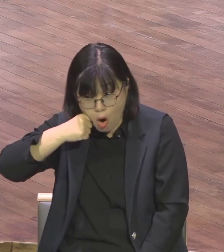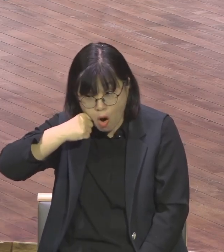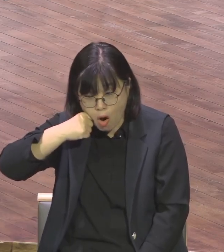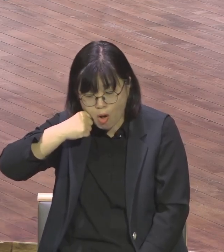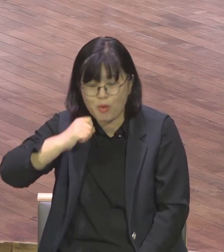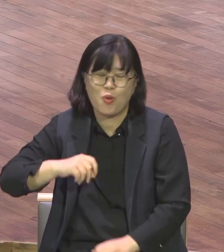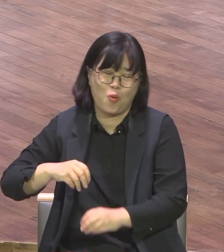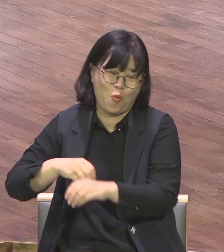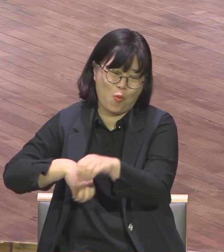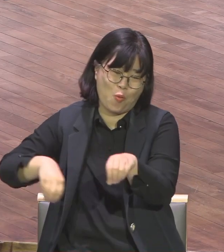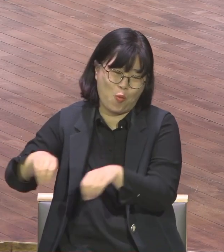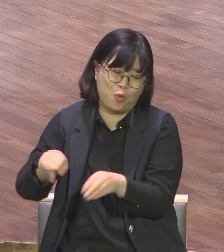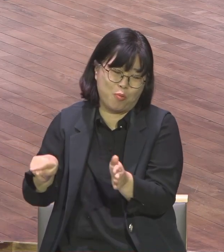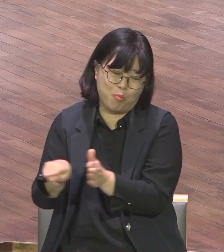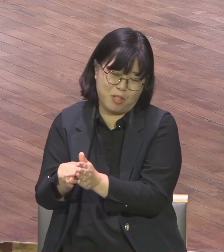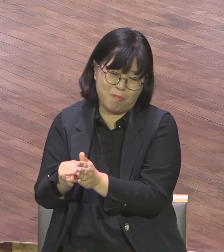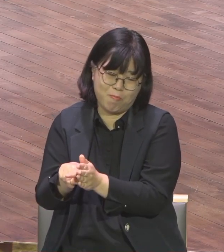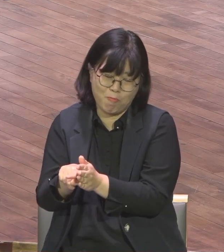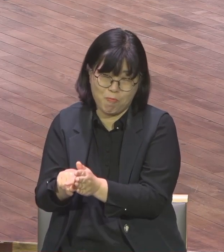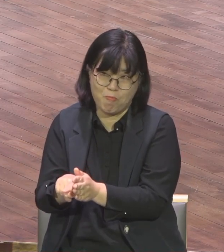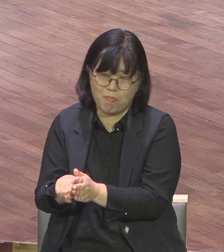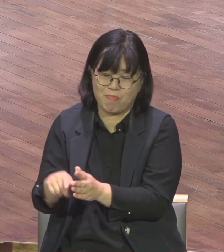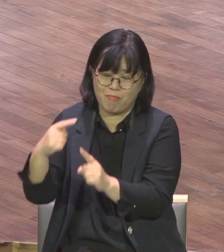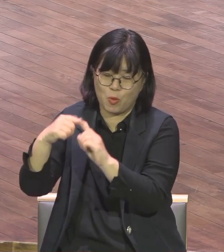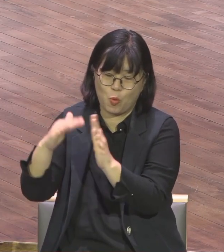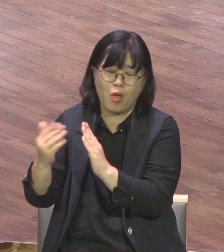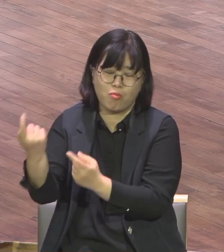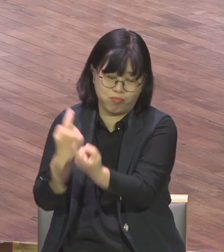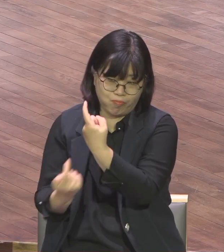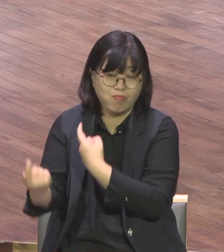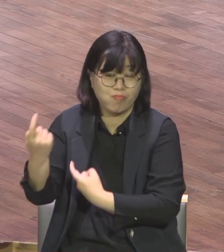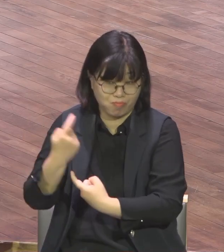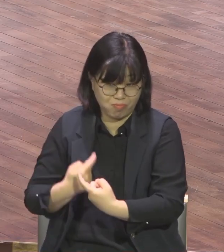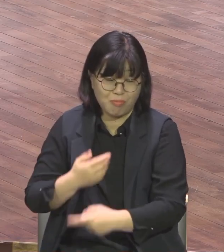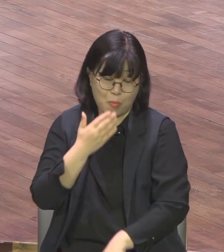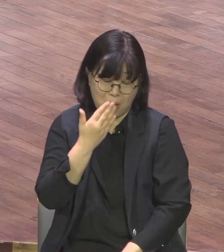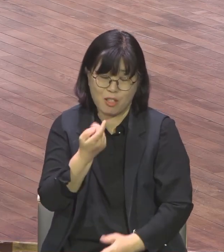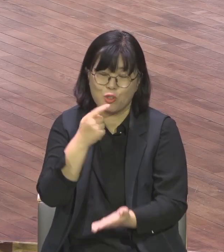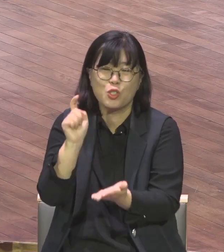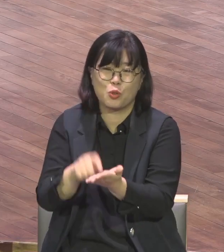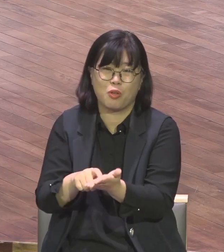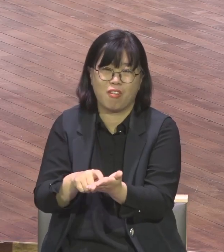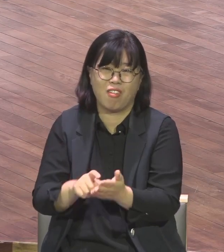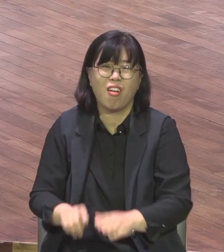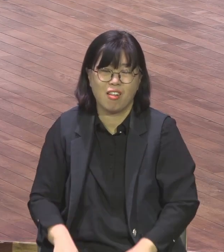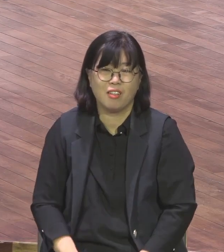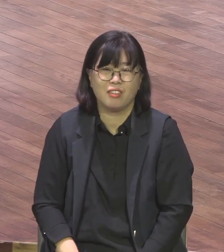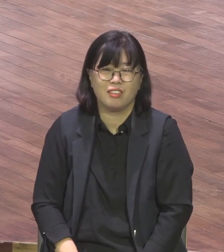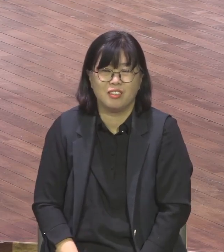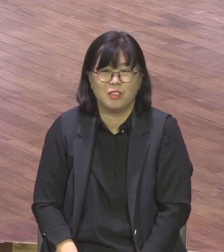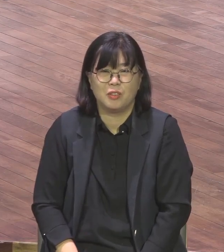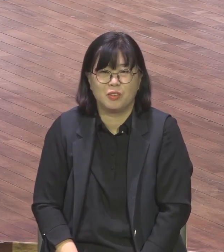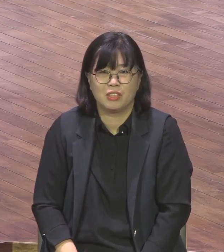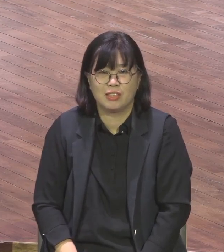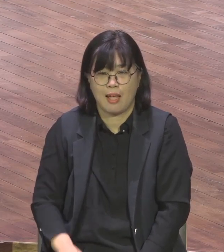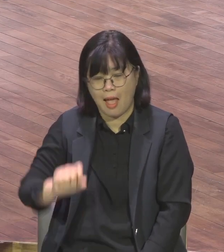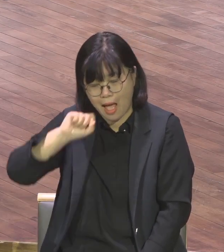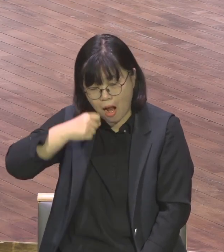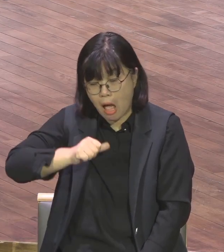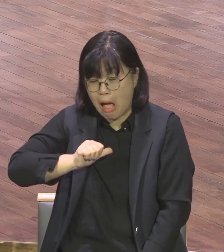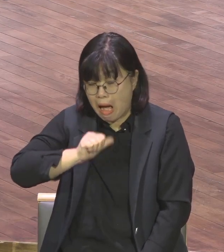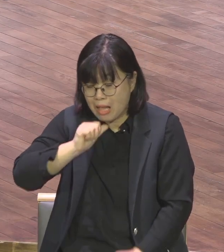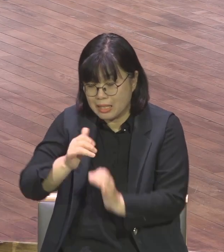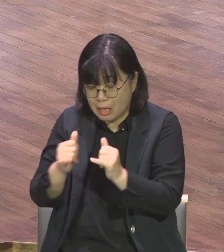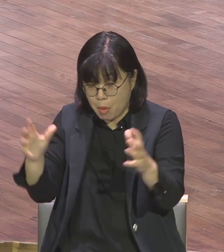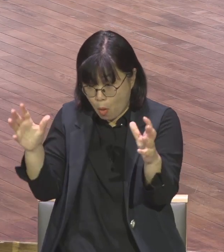경제적인 어려움 해결되지 않은 분들이 사실은 대다수였어요. 다시 말하면 어려운 분들, 가난한 사람들이 많았어요. 당시